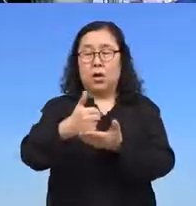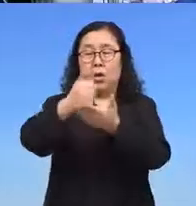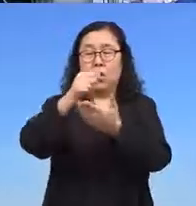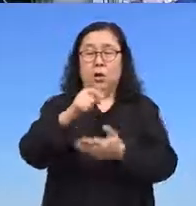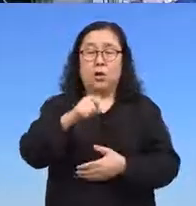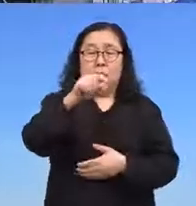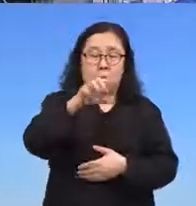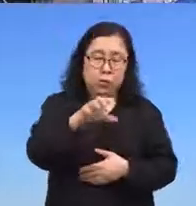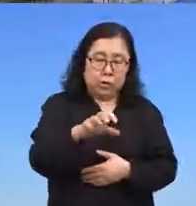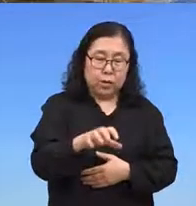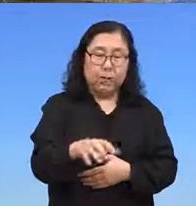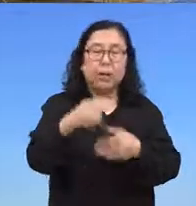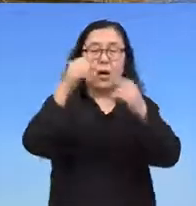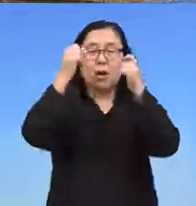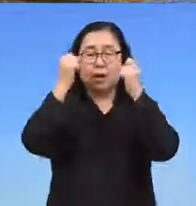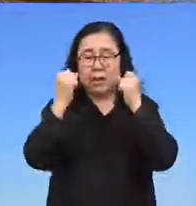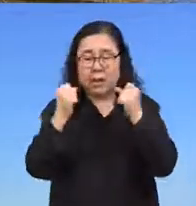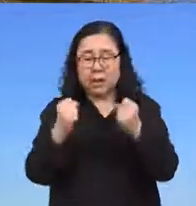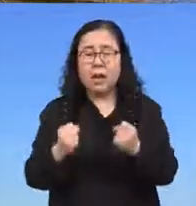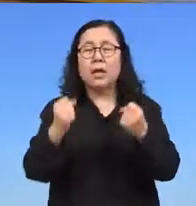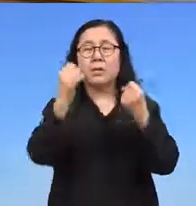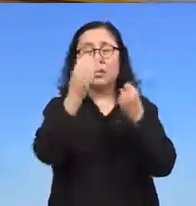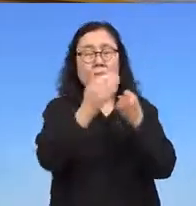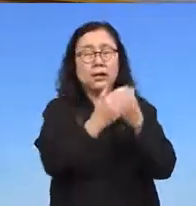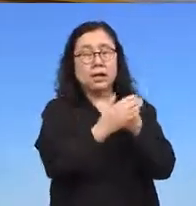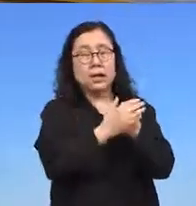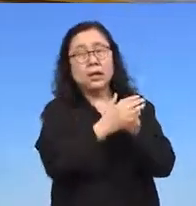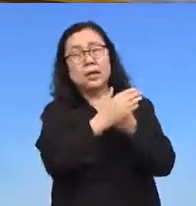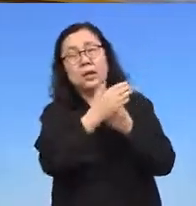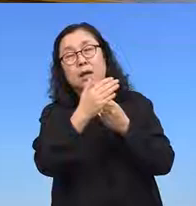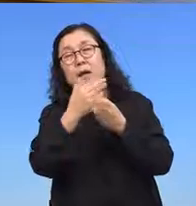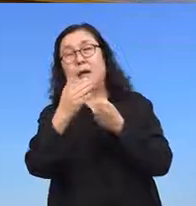주님 여기 계시기에